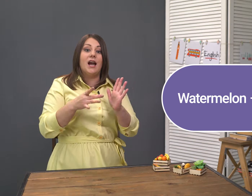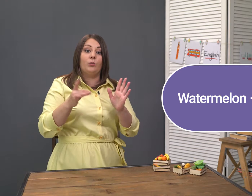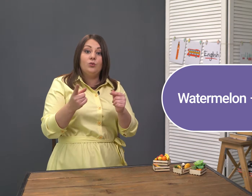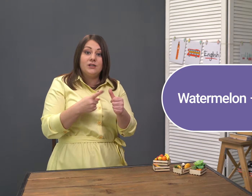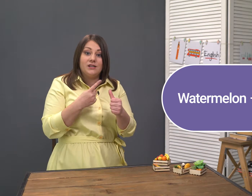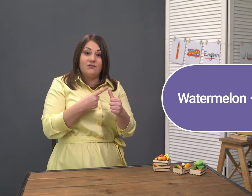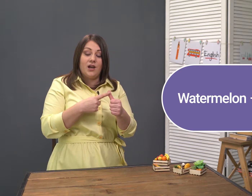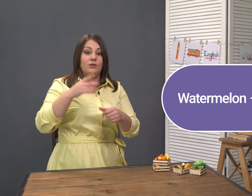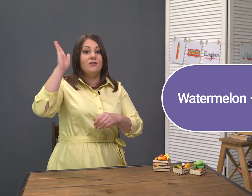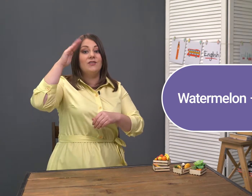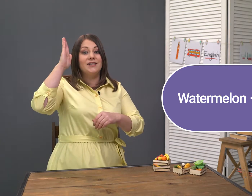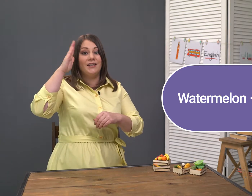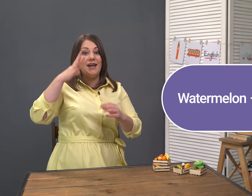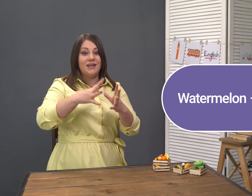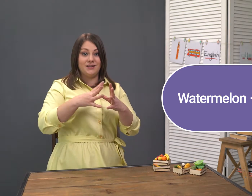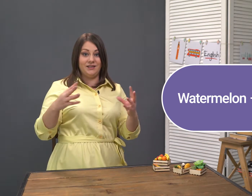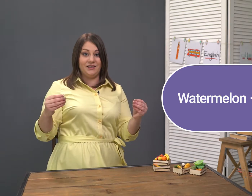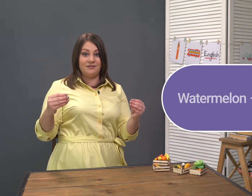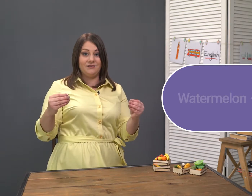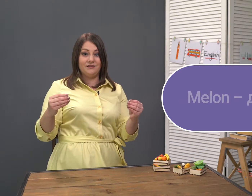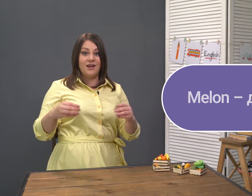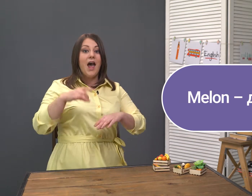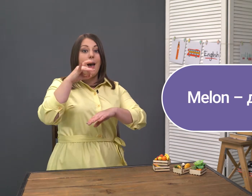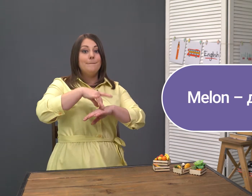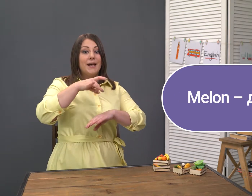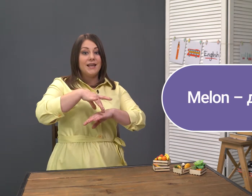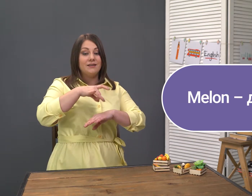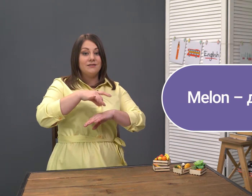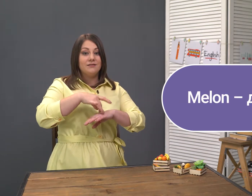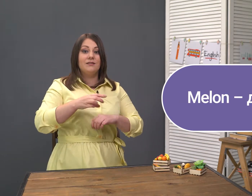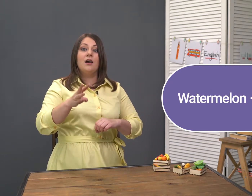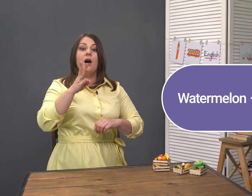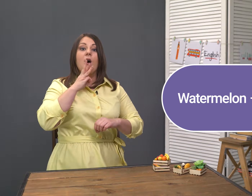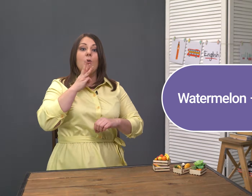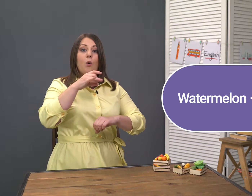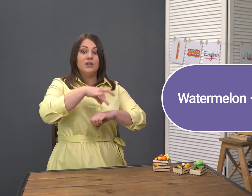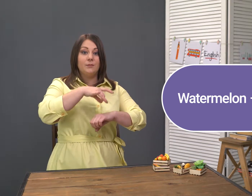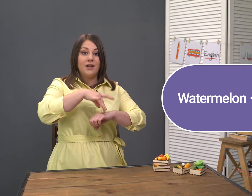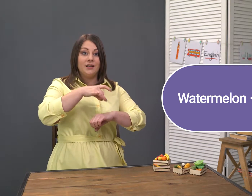арбуз называют водяная дыня. Мелон. Watermelon.